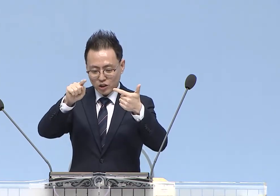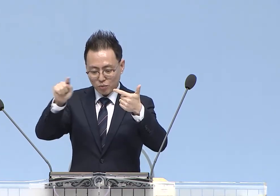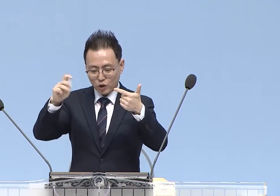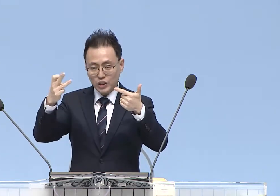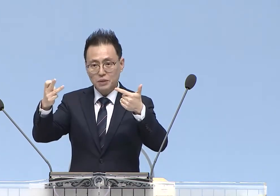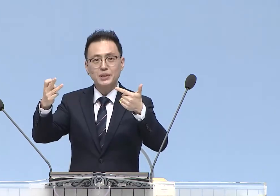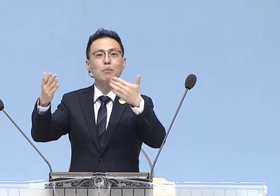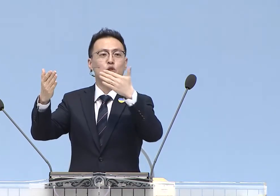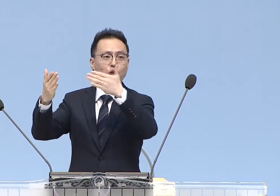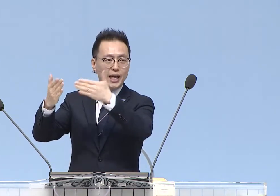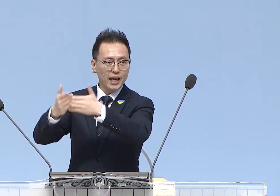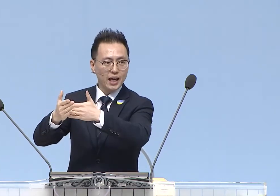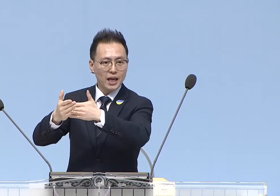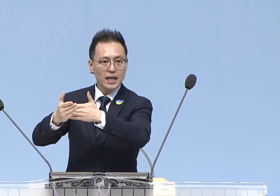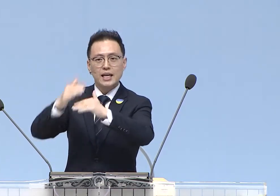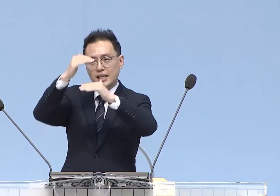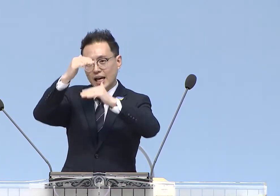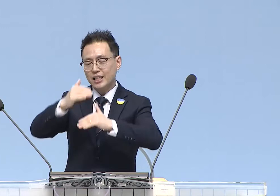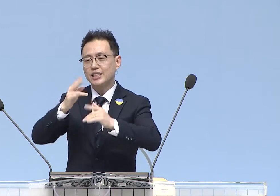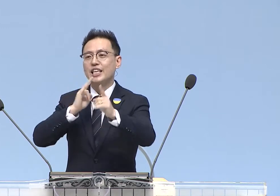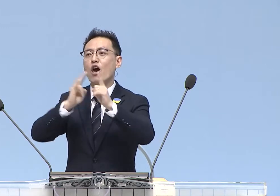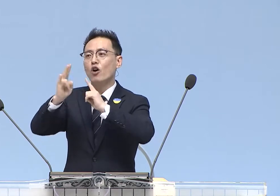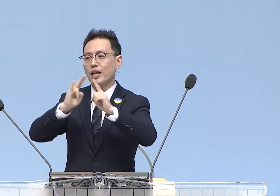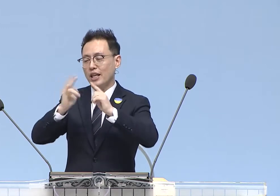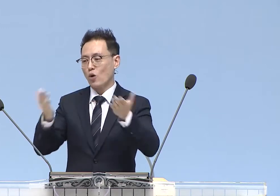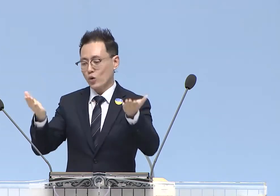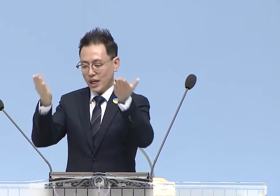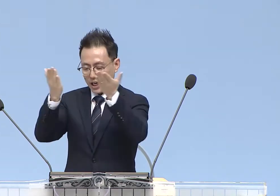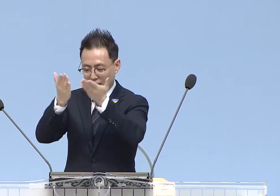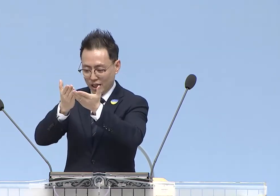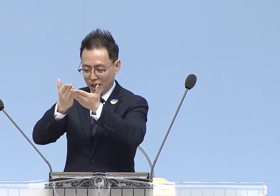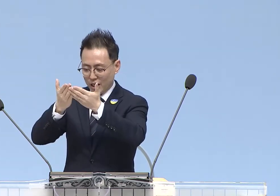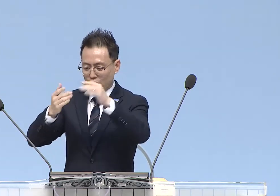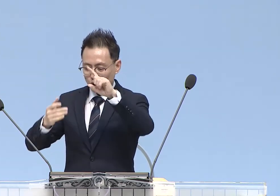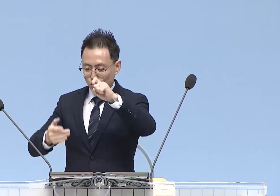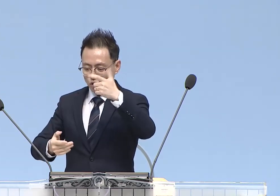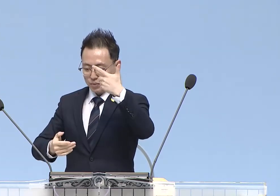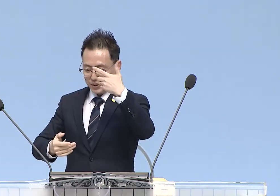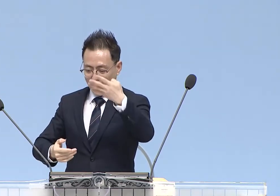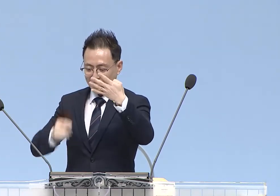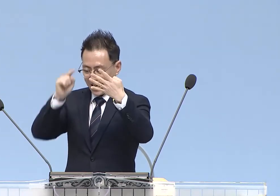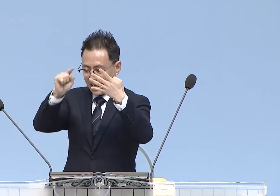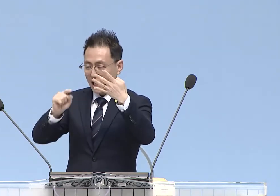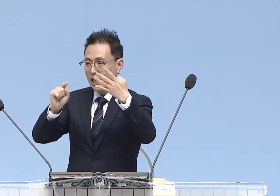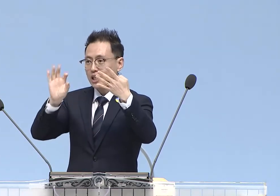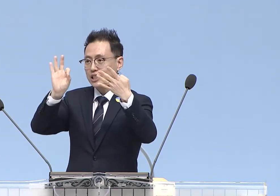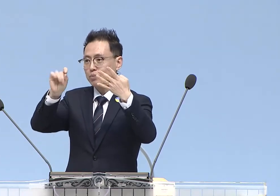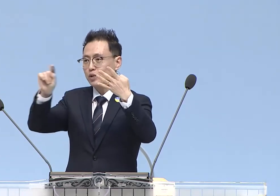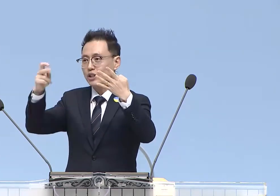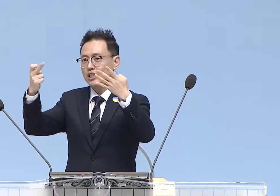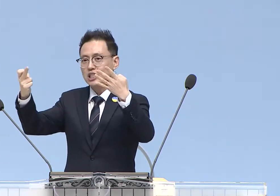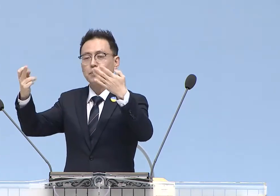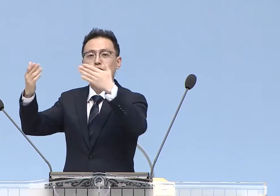11절부터 13절에 그 하는 예언의 내용이 64장 10절에서